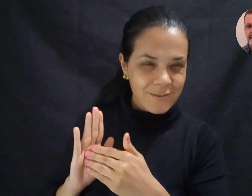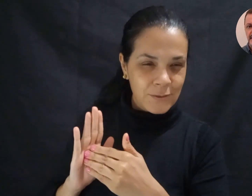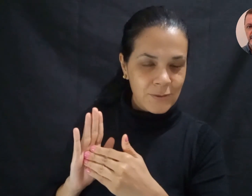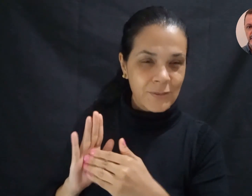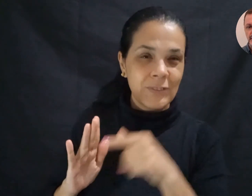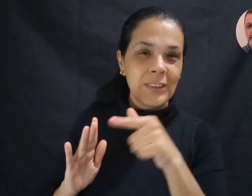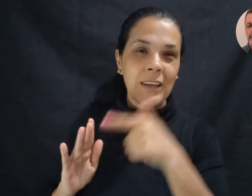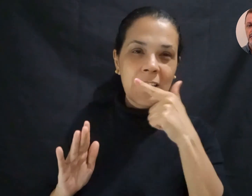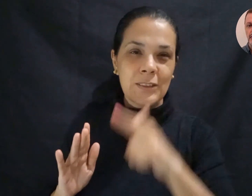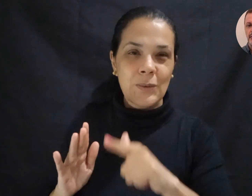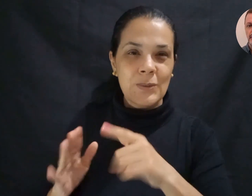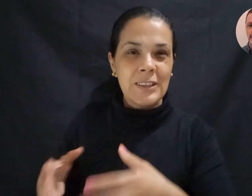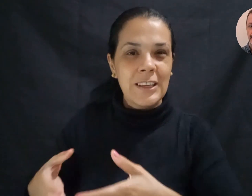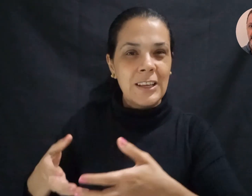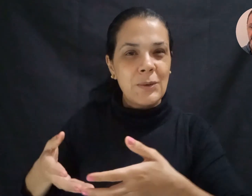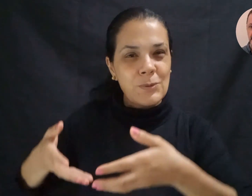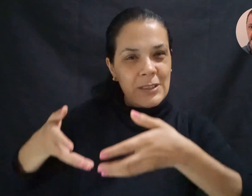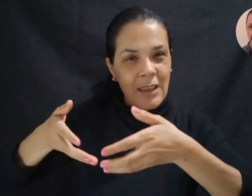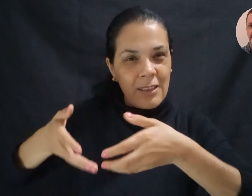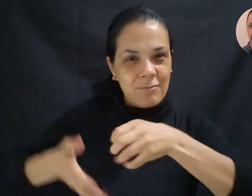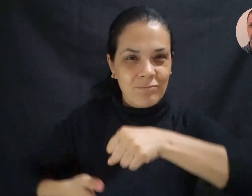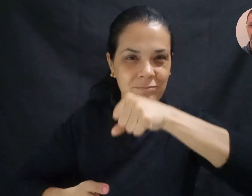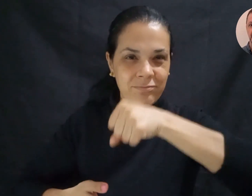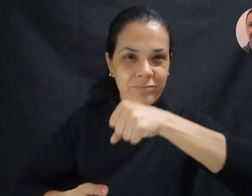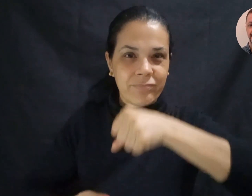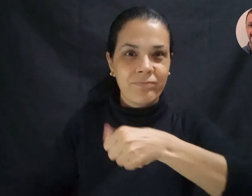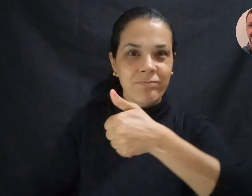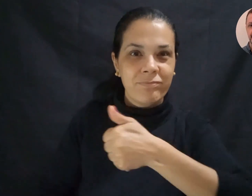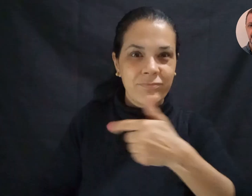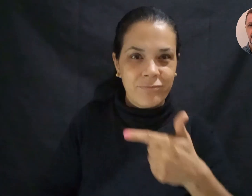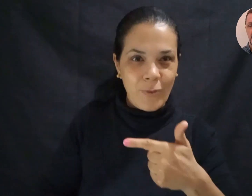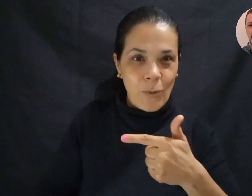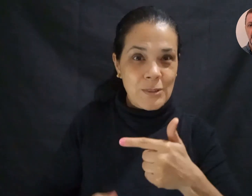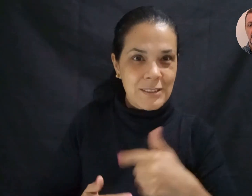12 cestos com o que sobrou dos pães e dos peixes.